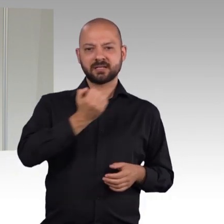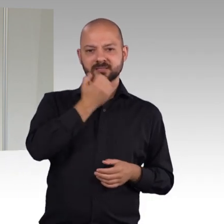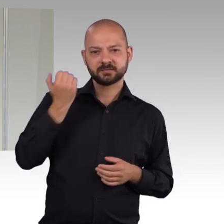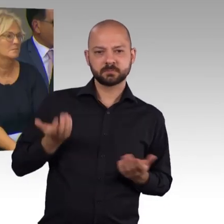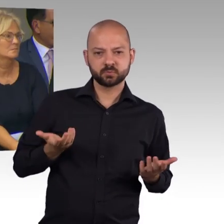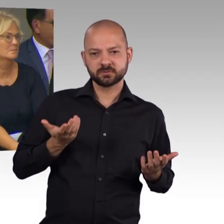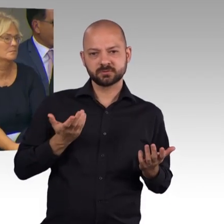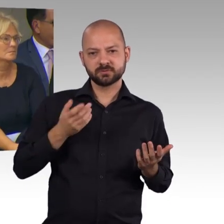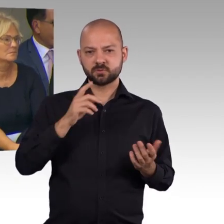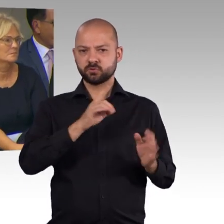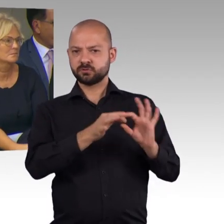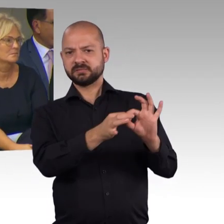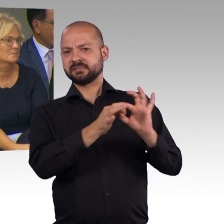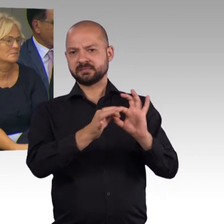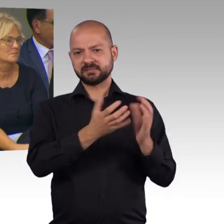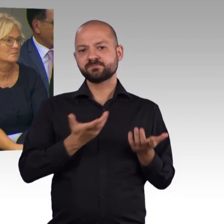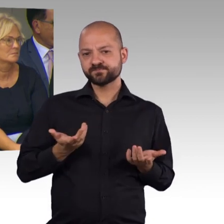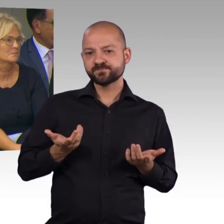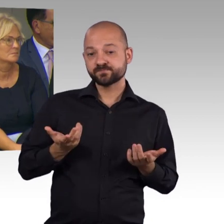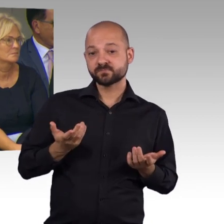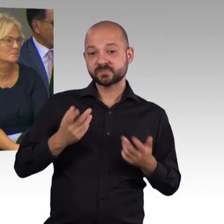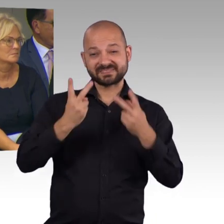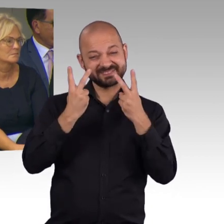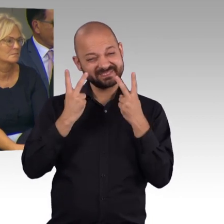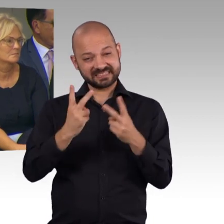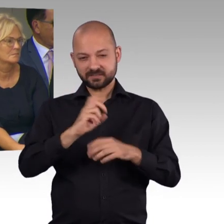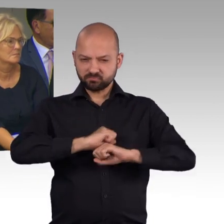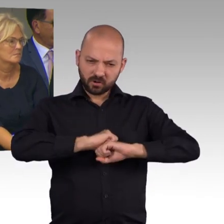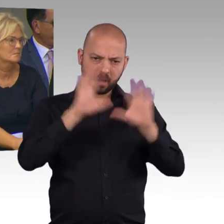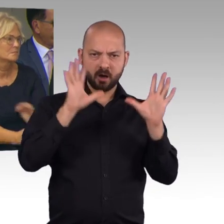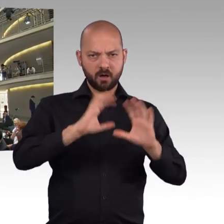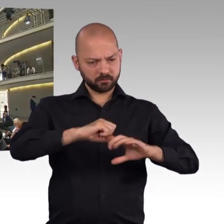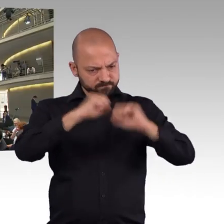darf in unseren Sicherheitsbehörden keinen Platz für Rechtsextremismus geben.